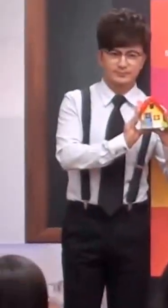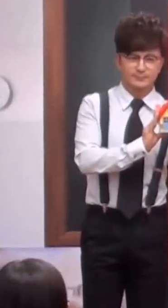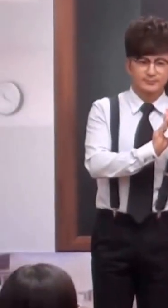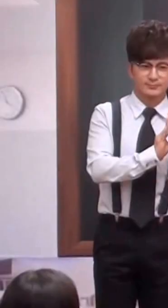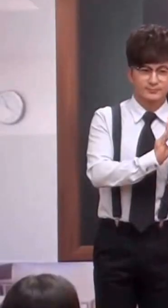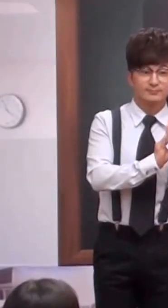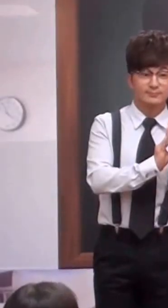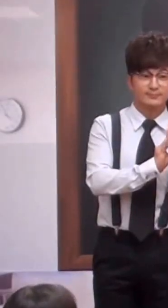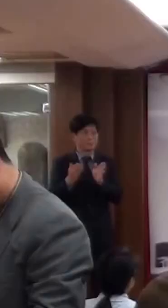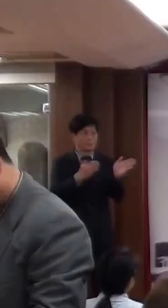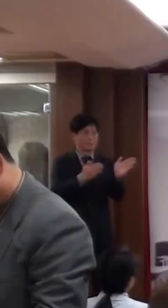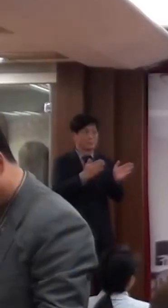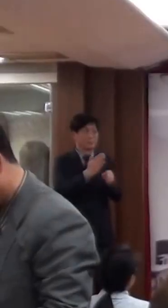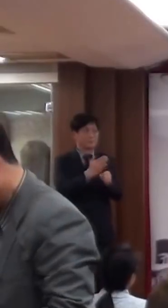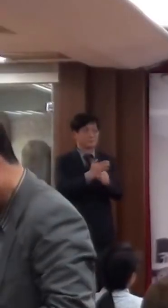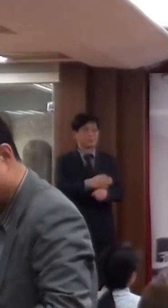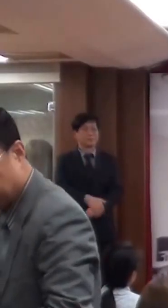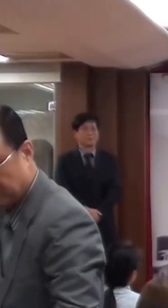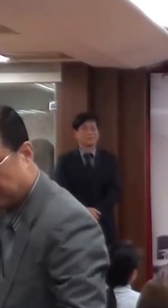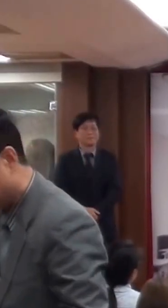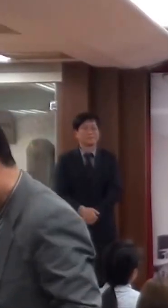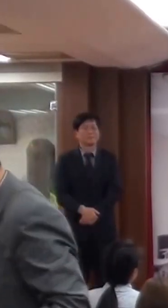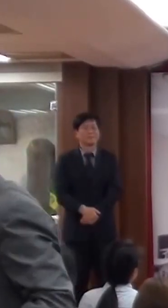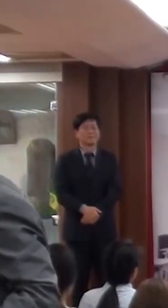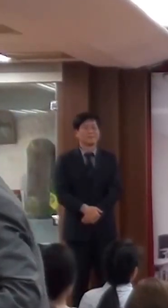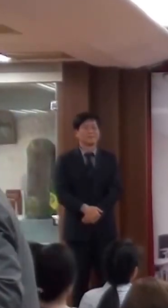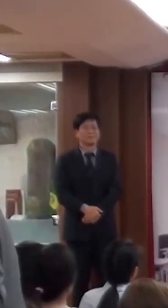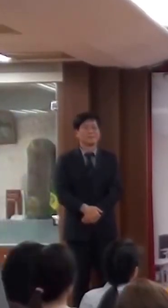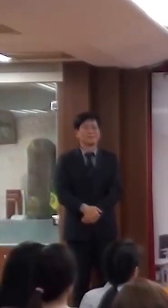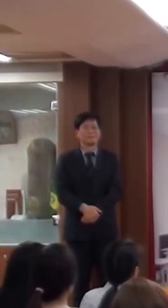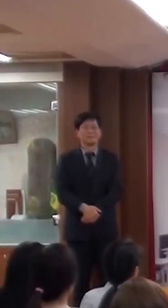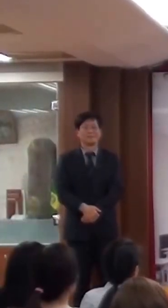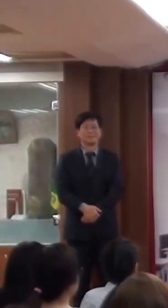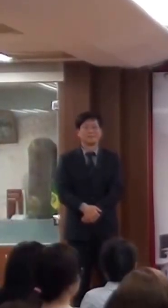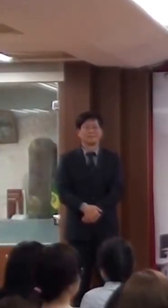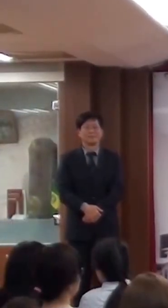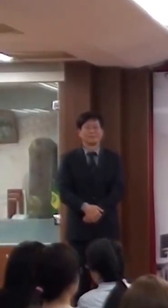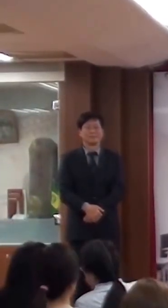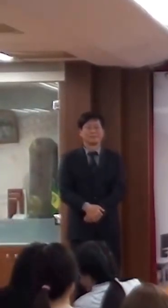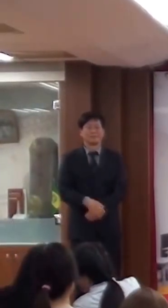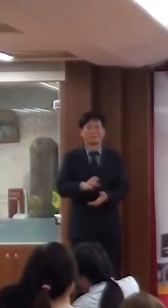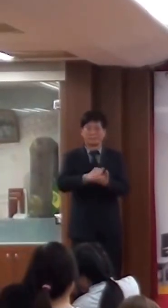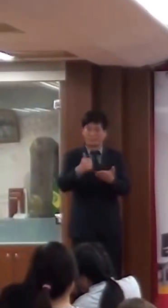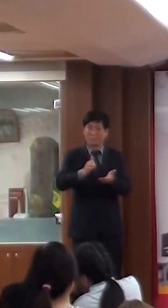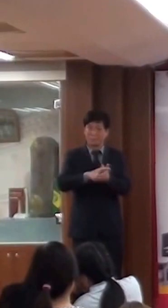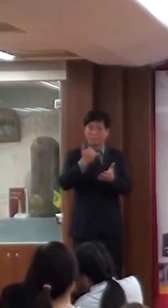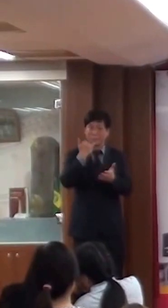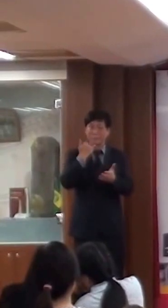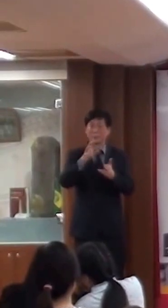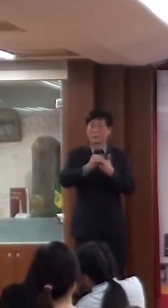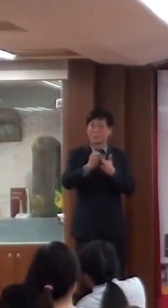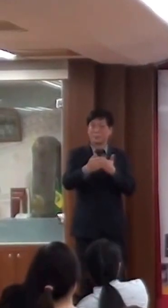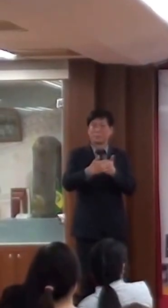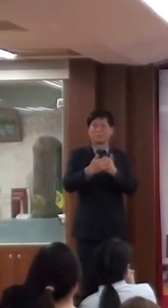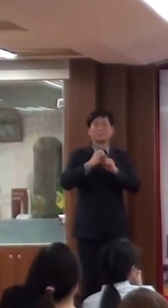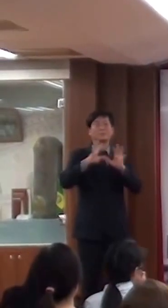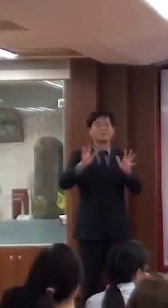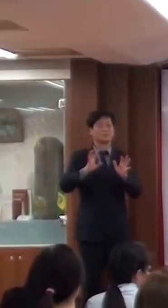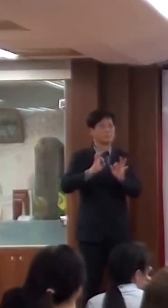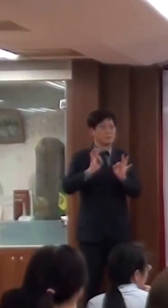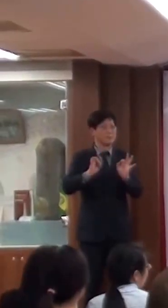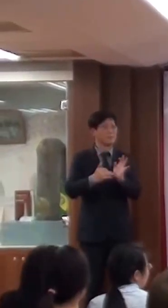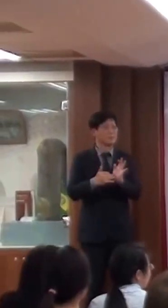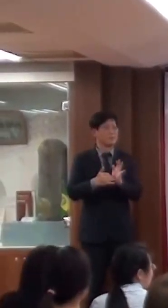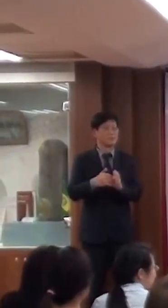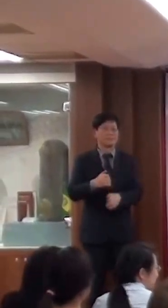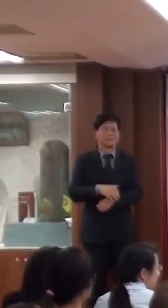喽。还是要再补充一下，好，欢迎我们的媒体，我们将我们的资讯可以传达出去哦 ，OK 了吗？